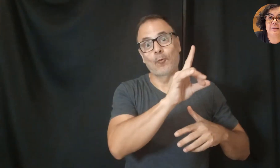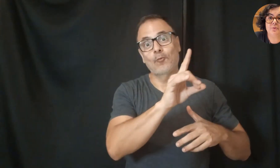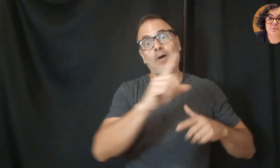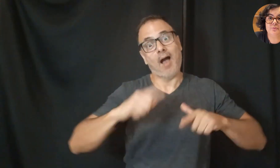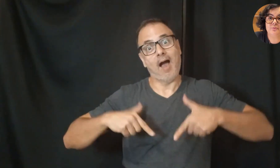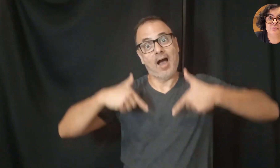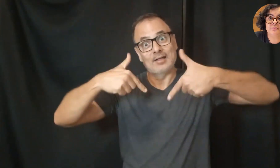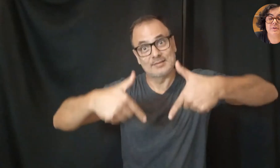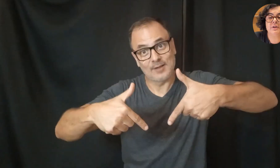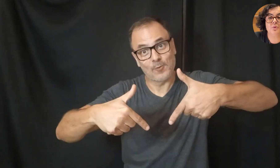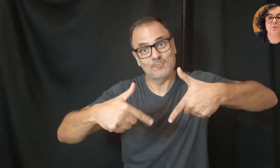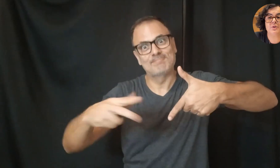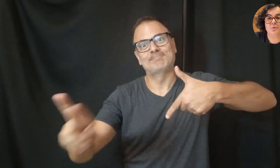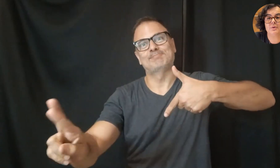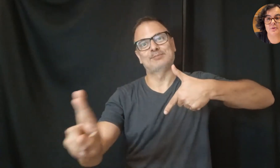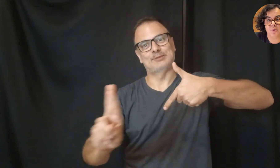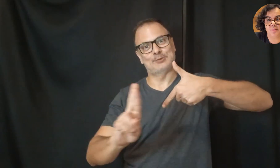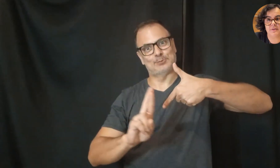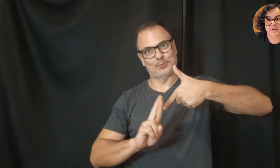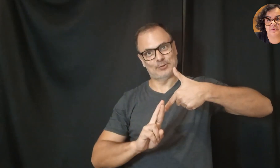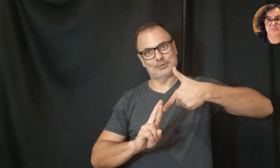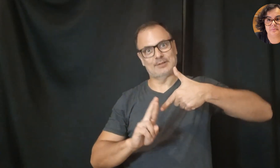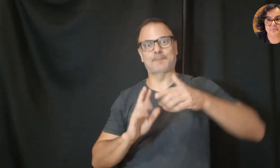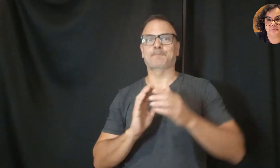um segundo as suas obras.